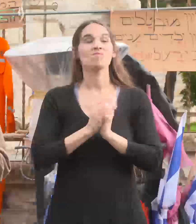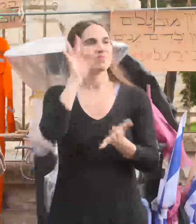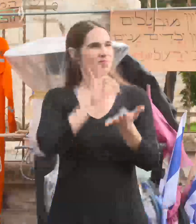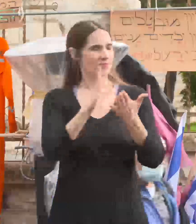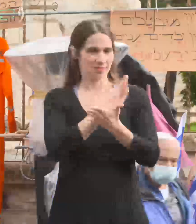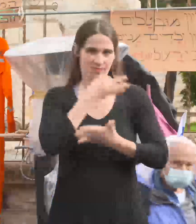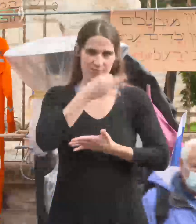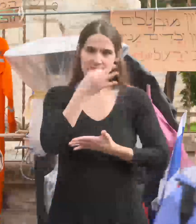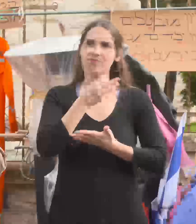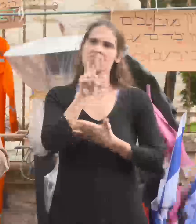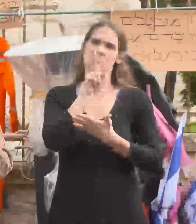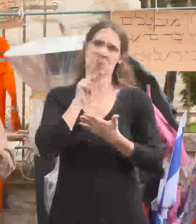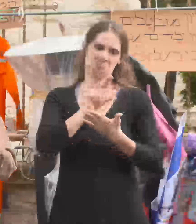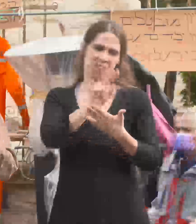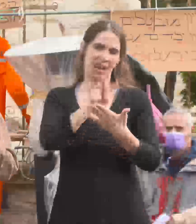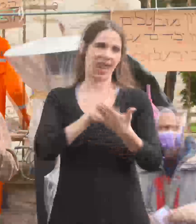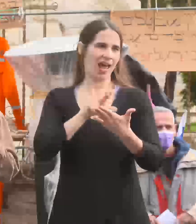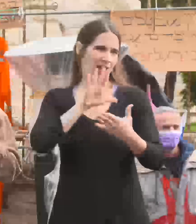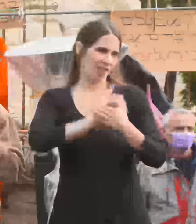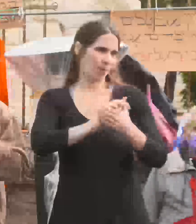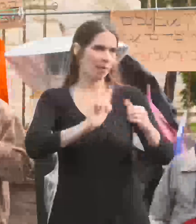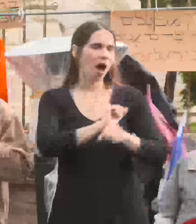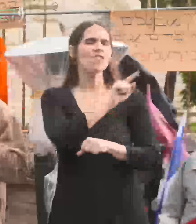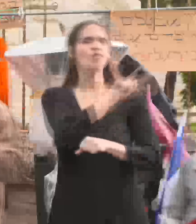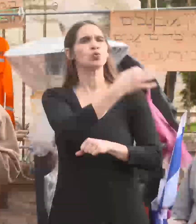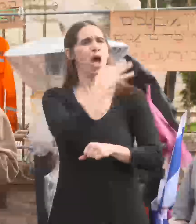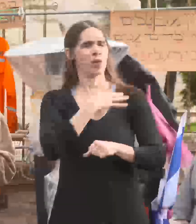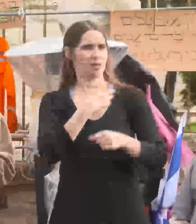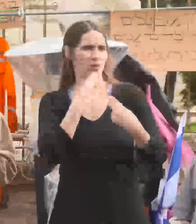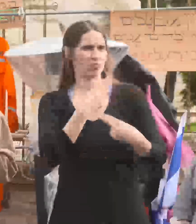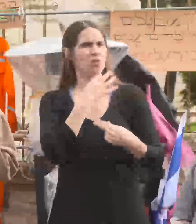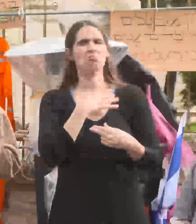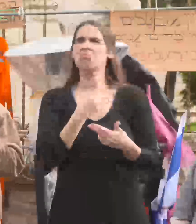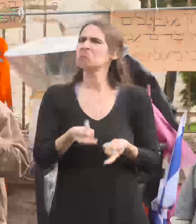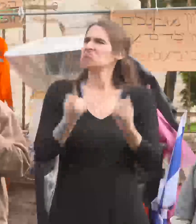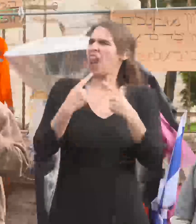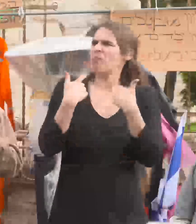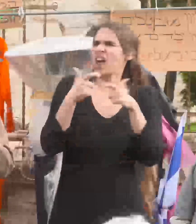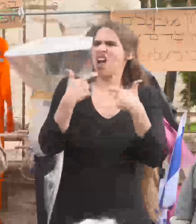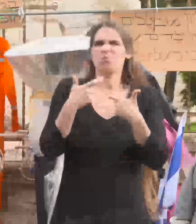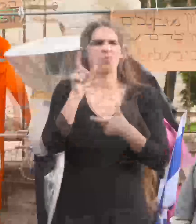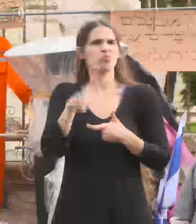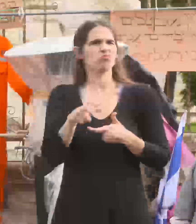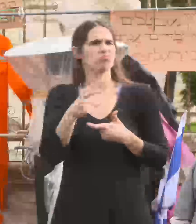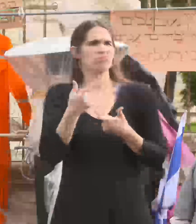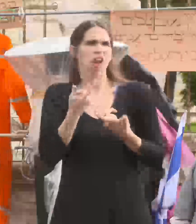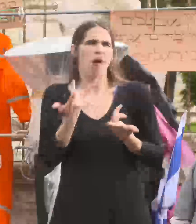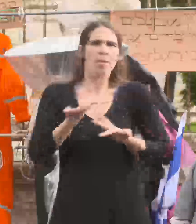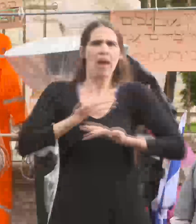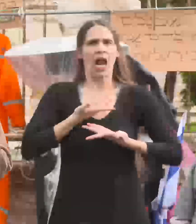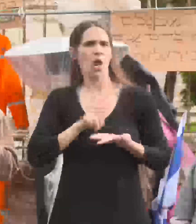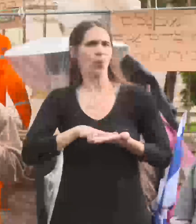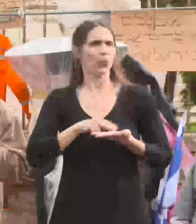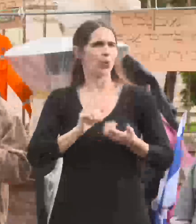כשהכנתי את הנאום, הקראתי אותו לחבר מהמחאה, והוא בתגובה שאל אותי, ממתי אנחנו צריכים להסביר למישהו למה מגיע לנו להפגין?